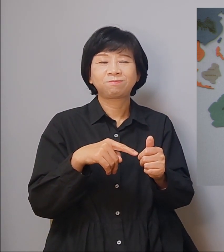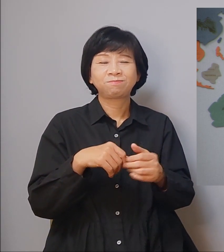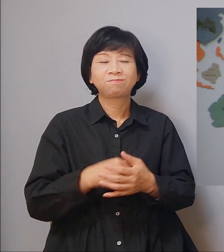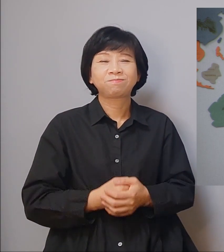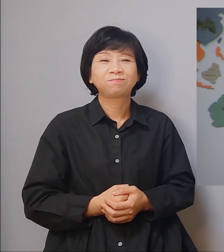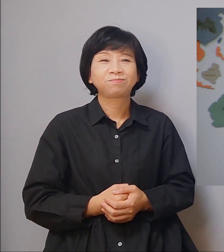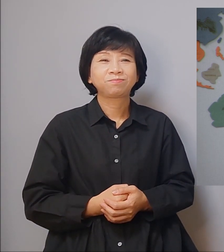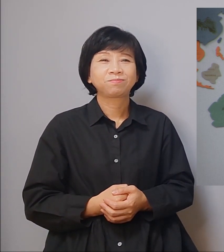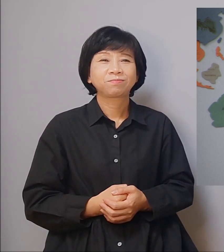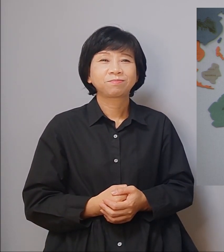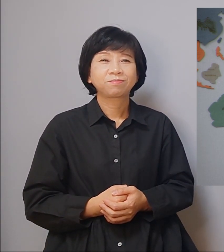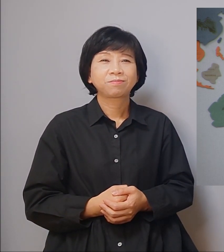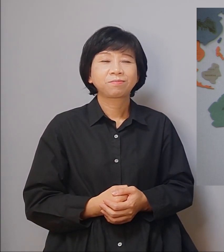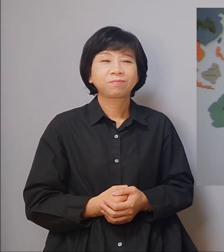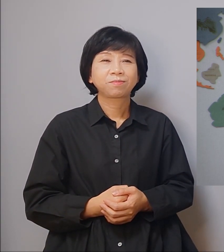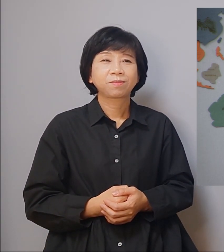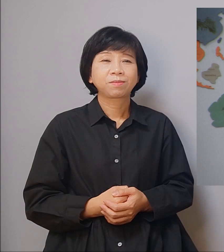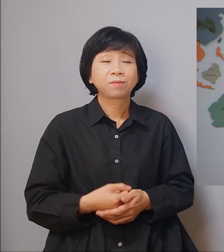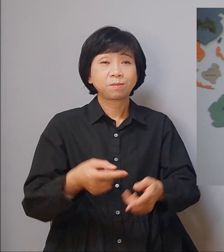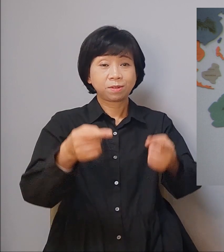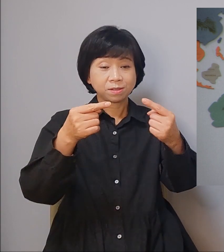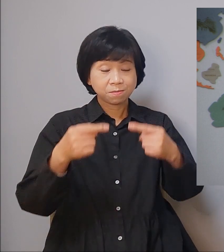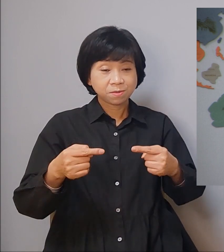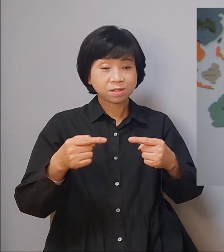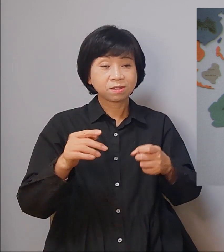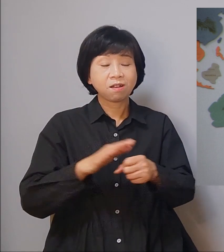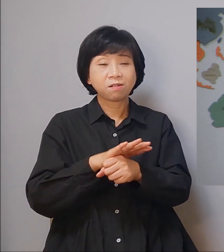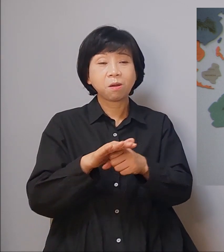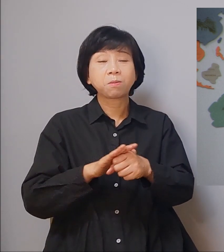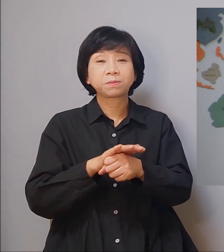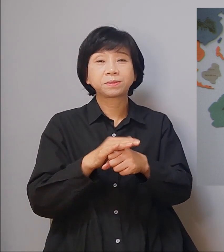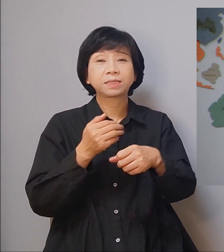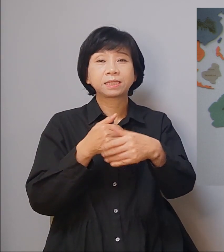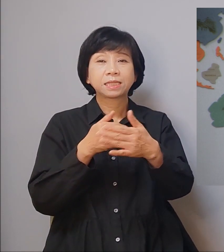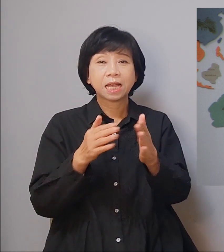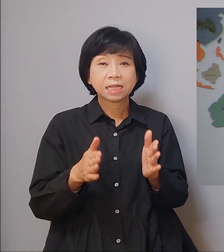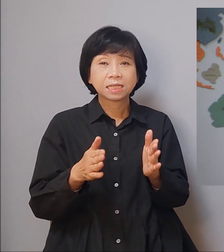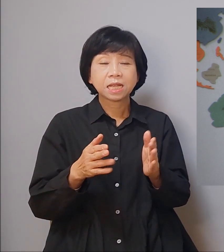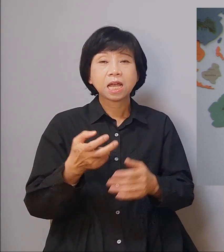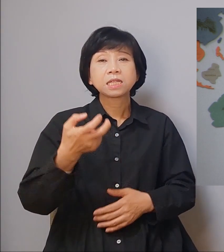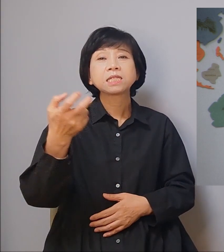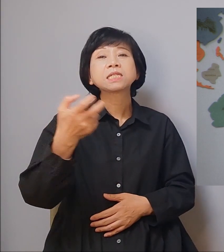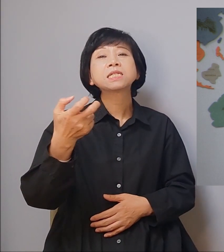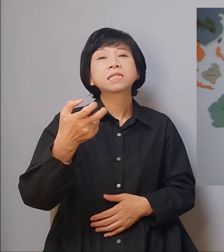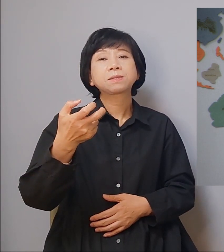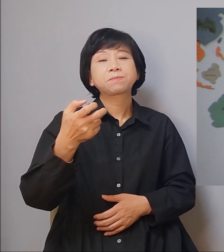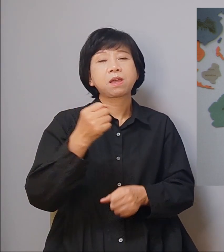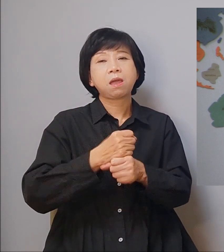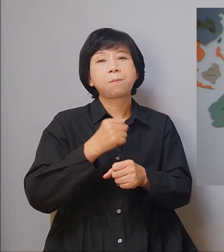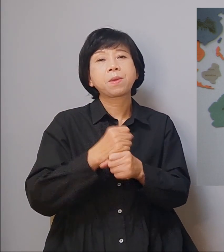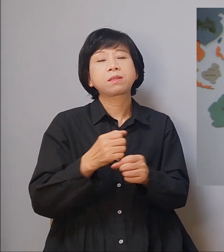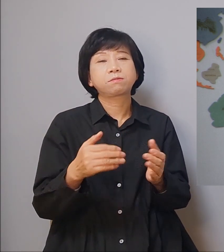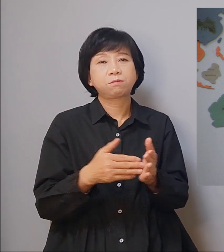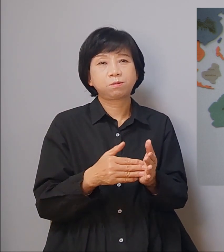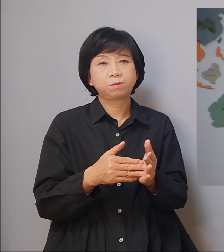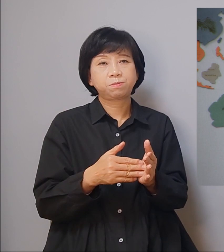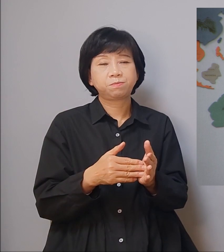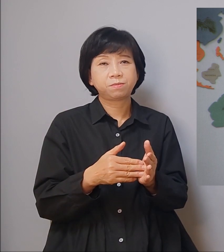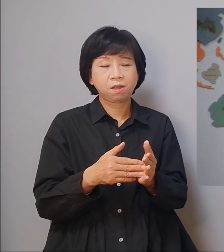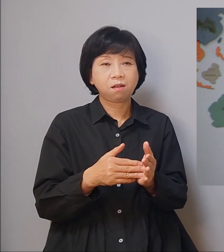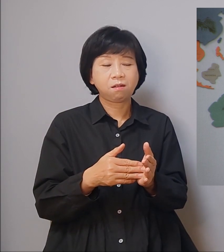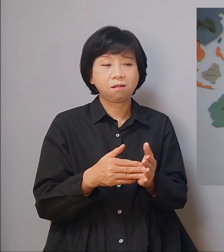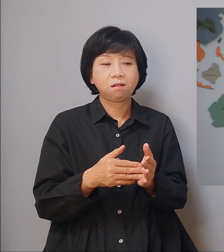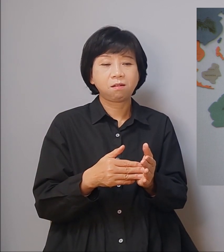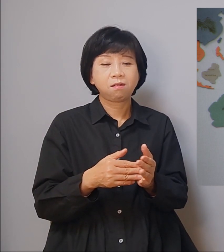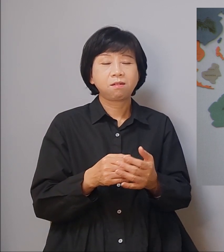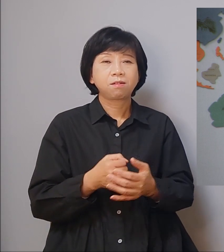우리 교회에서 여러분들이 같이 참여해 주셔서 러브 상자 70개를 만들게 됐습니다. 그래서 우리 몇몇 성도들에게도